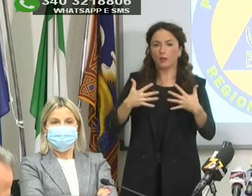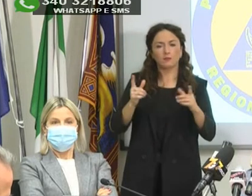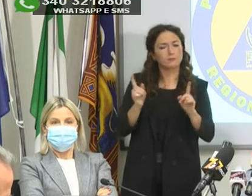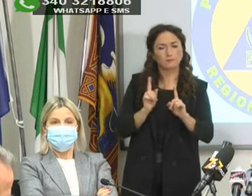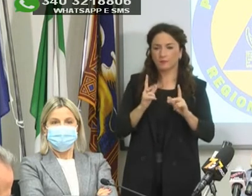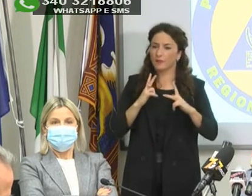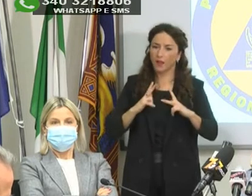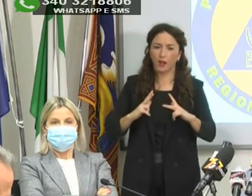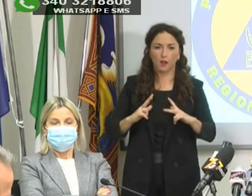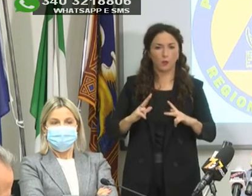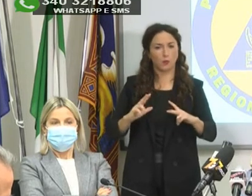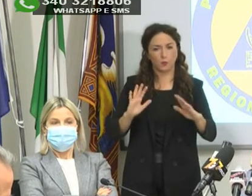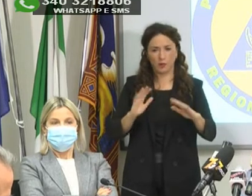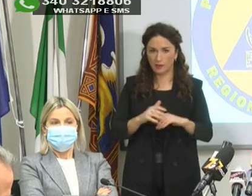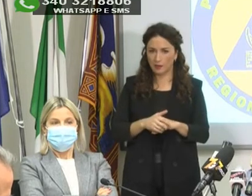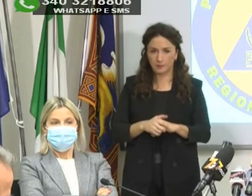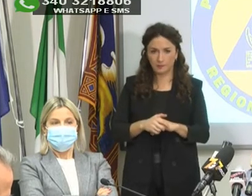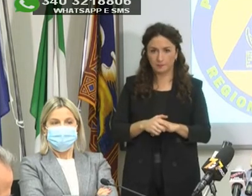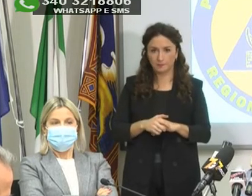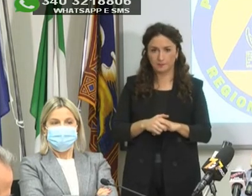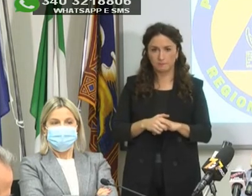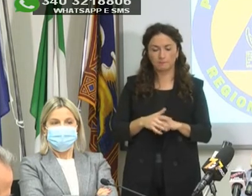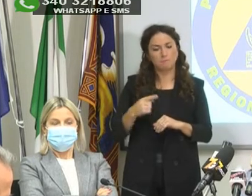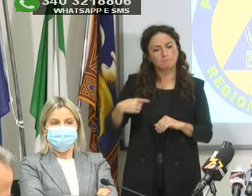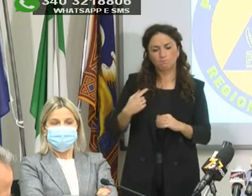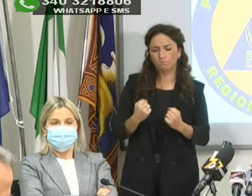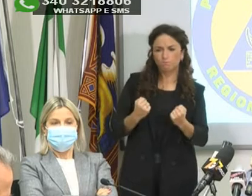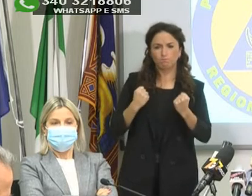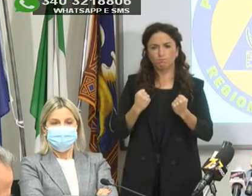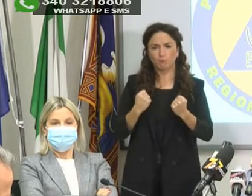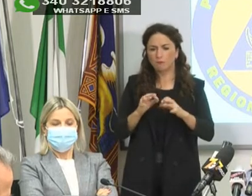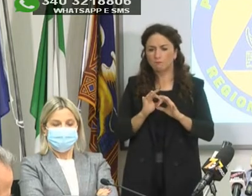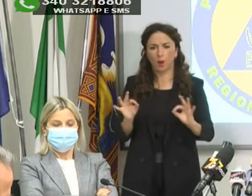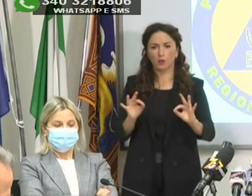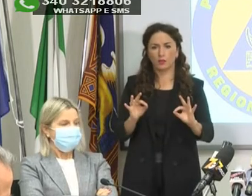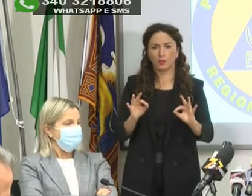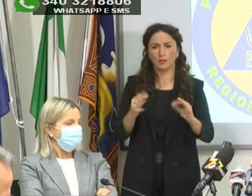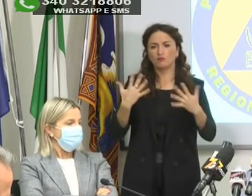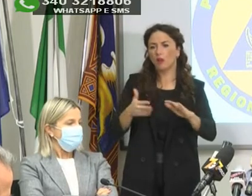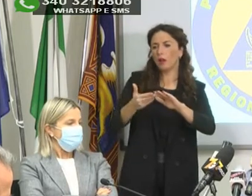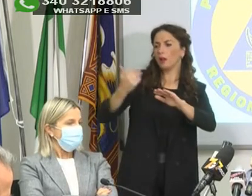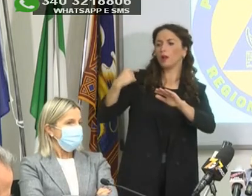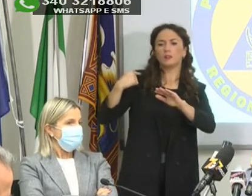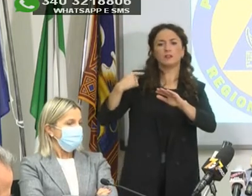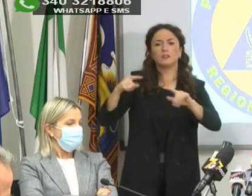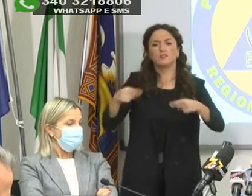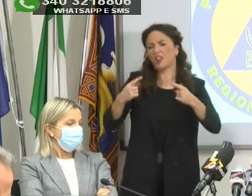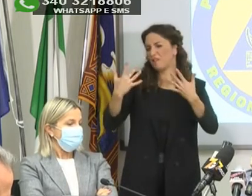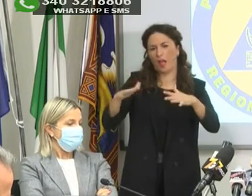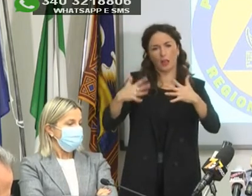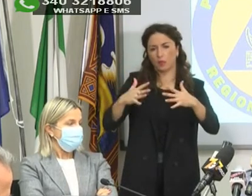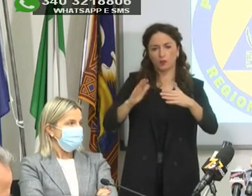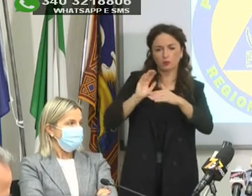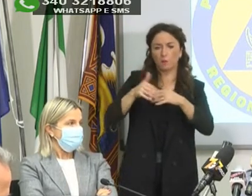panic, come si dice, no? Niente panico, siamo sul pezzo, siamo venuti fuori da situazioni peggiori, affronteremo